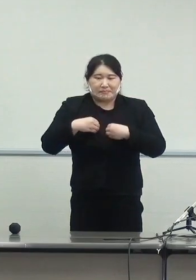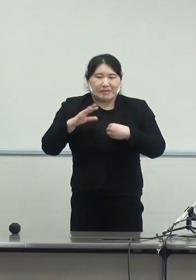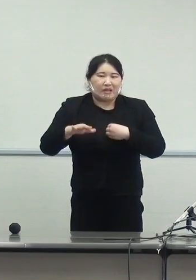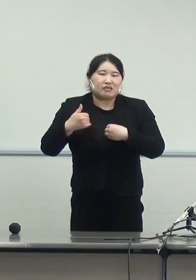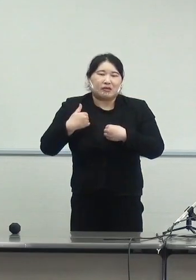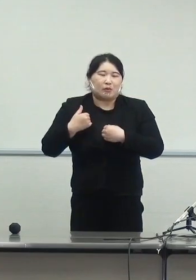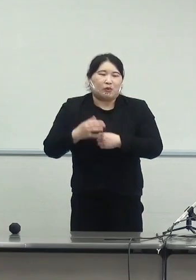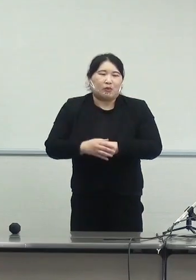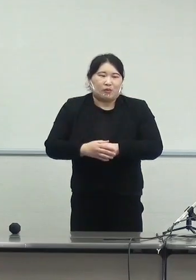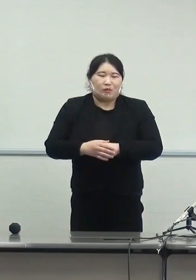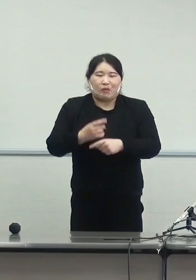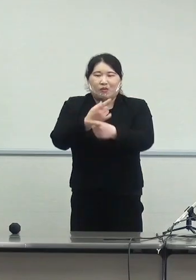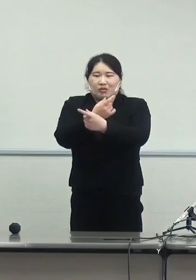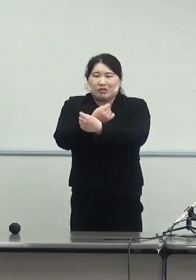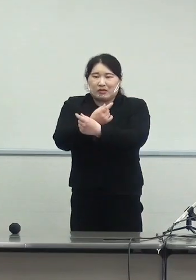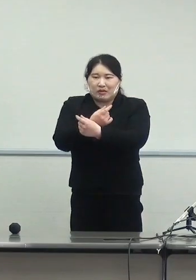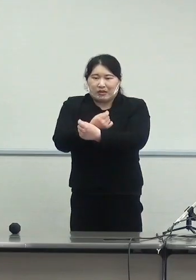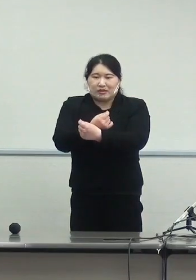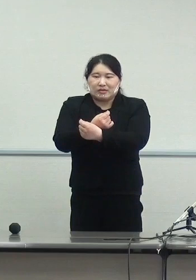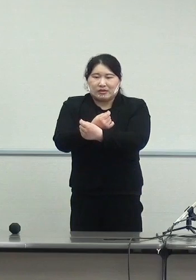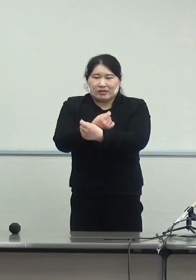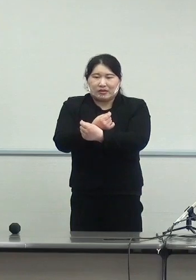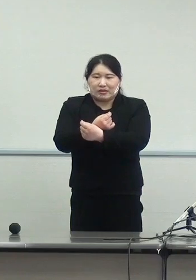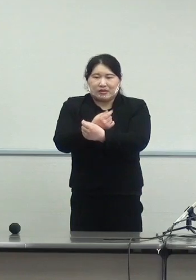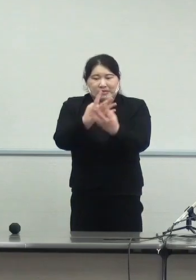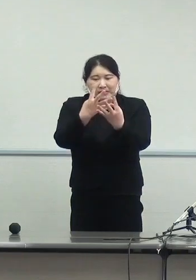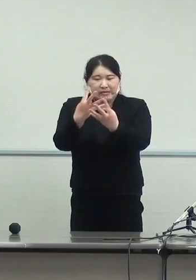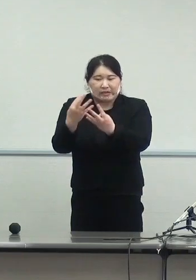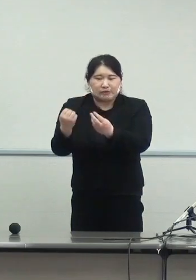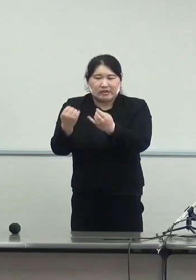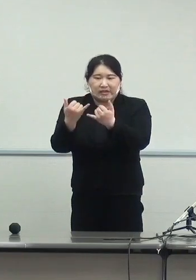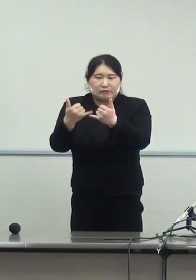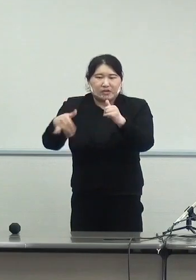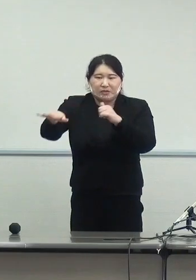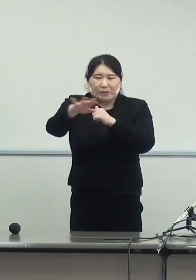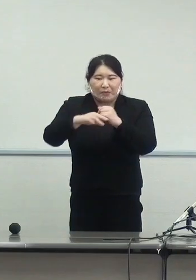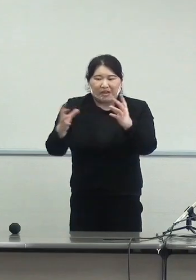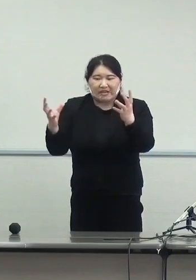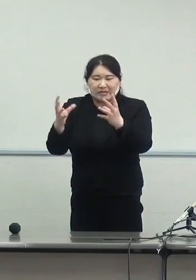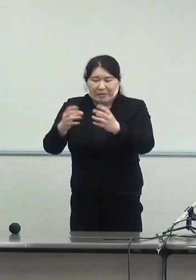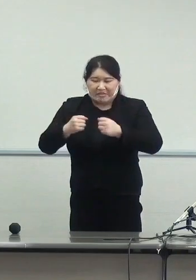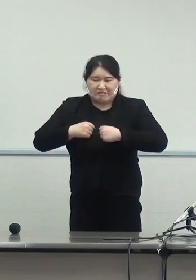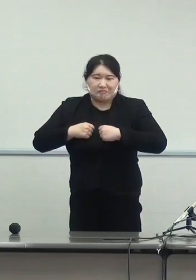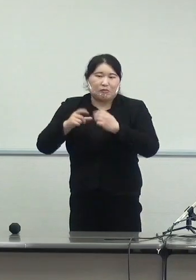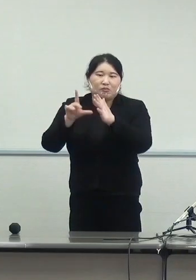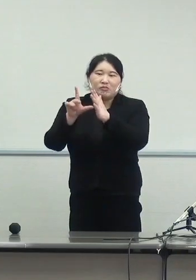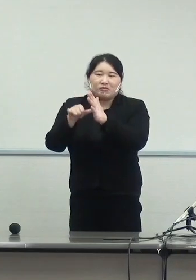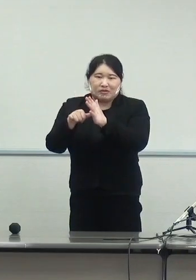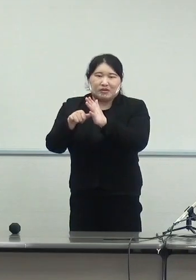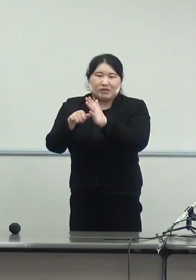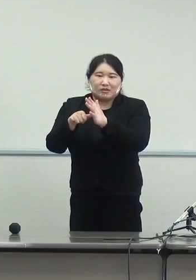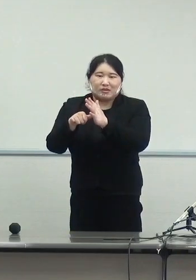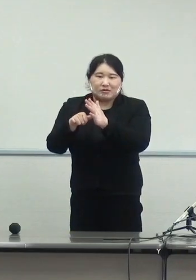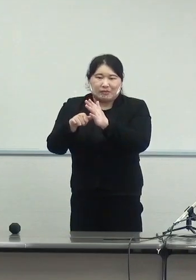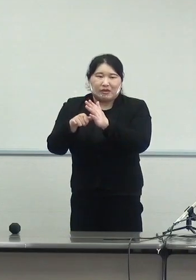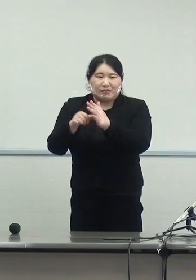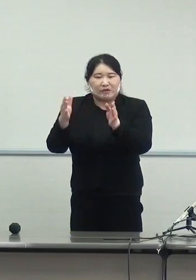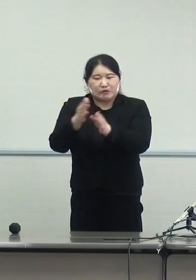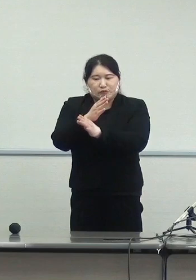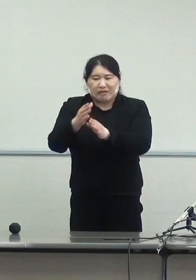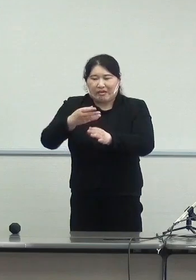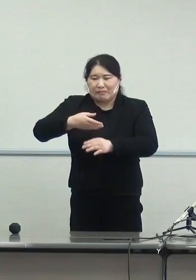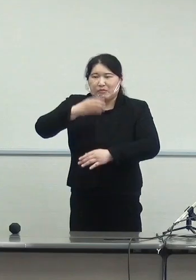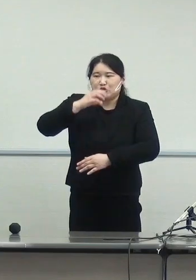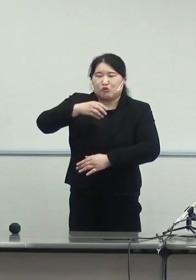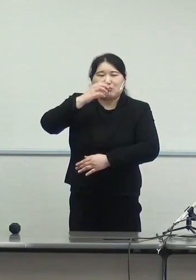してもお互いにその複数の方で運動する場合は、そうした水を飲むとか、